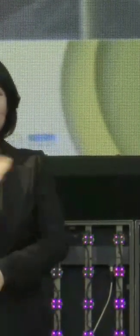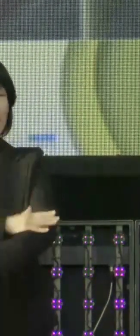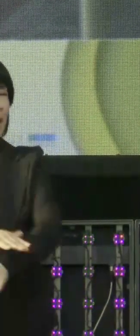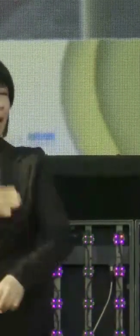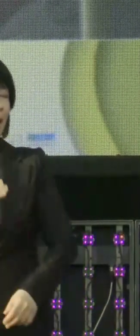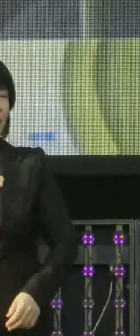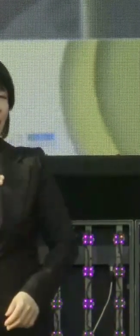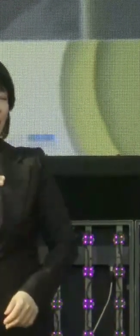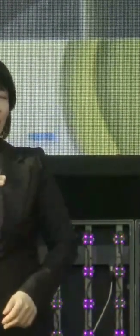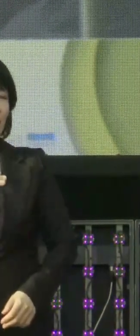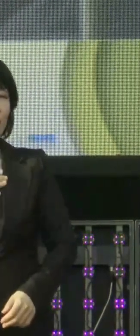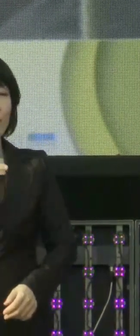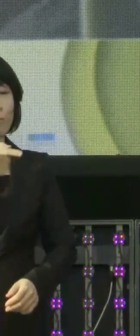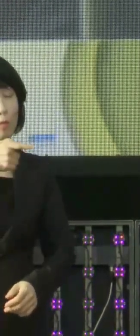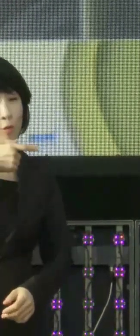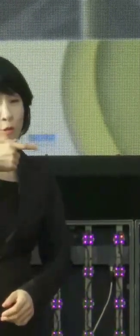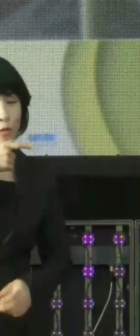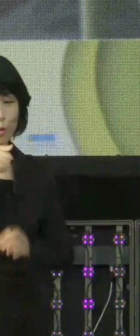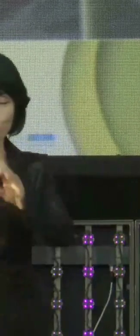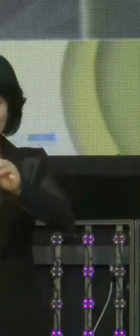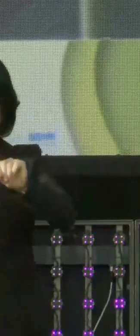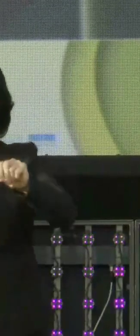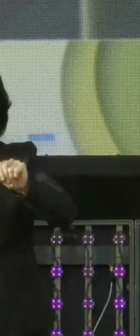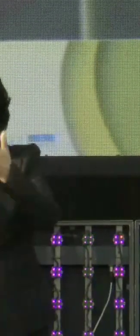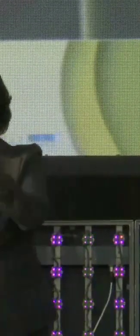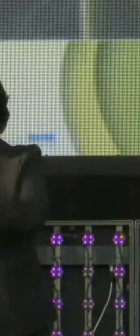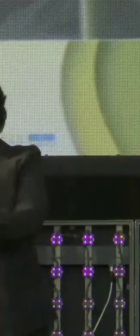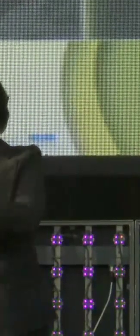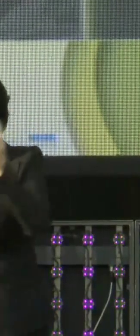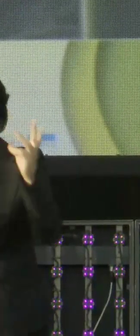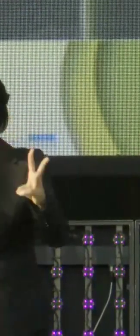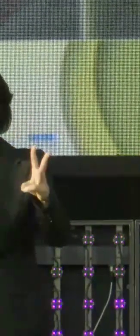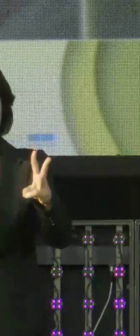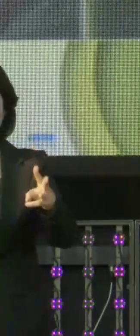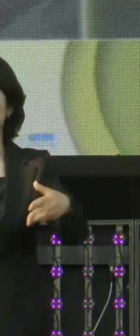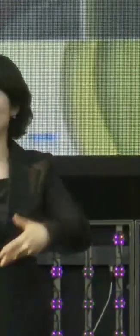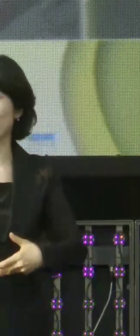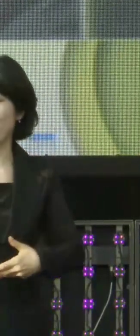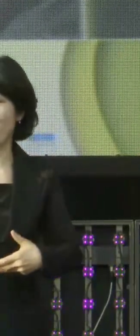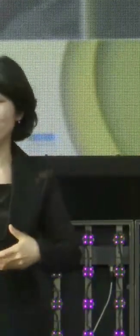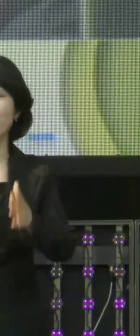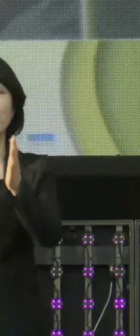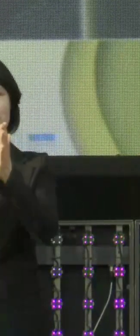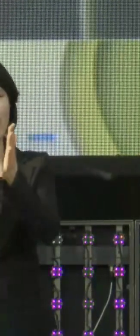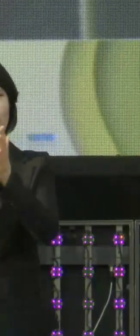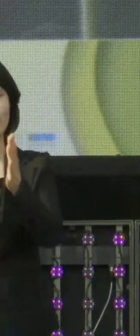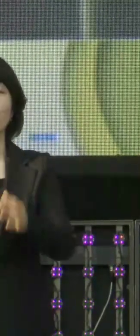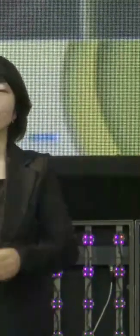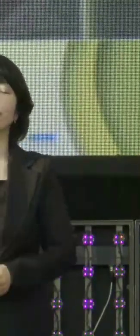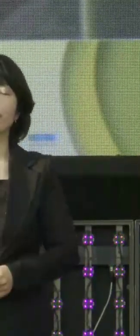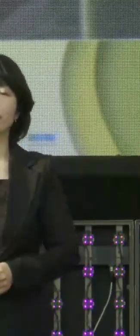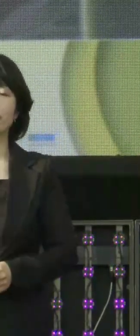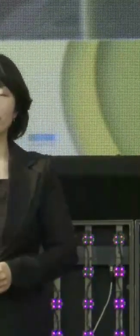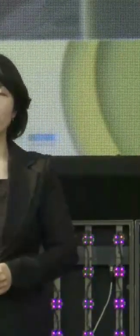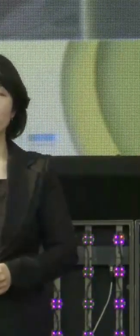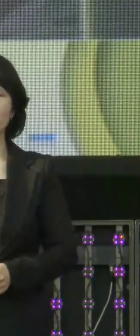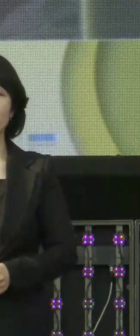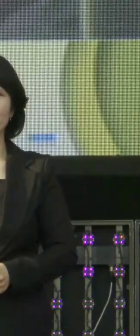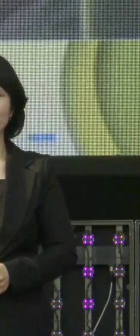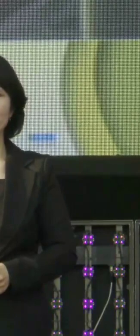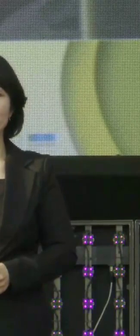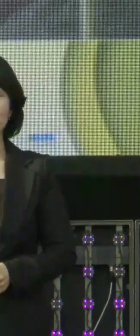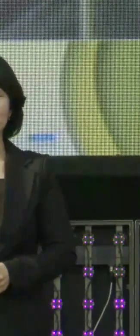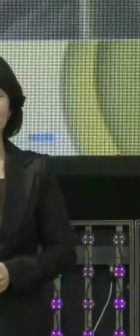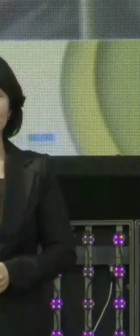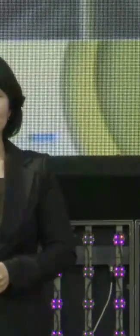도자기는 물과 흙과 불의 조화로 이루어지는 종합 예술 중의 예술일 것입니다. 바로